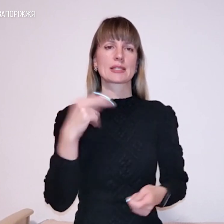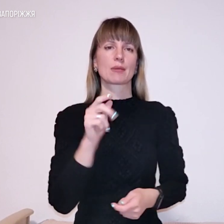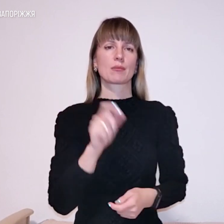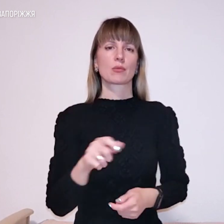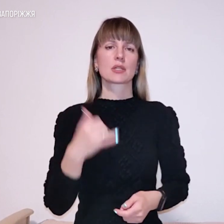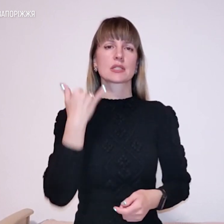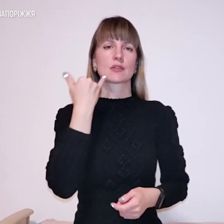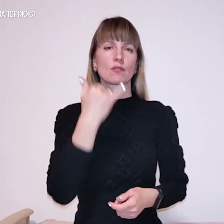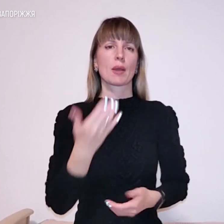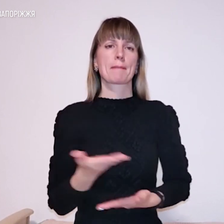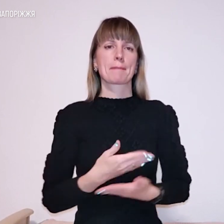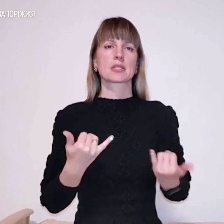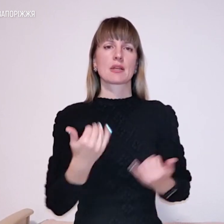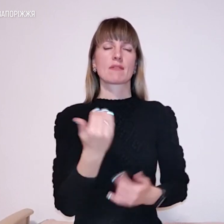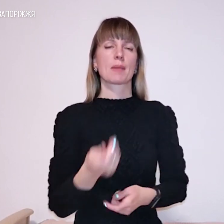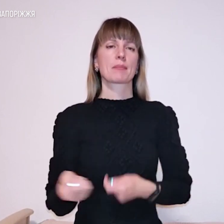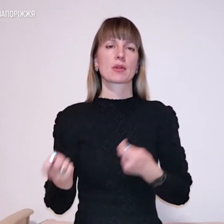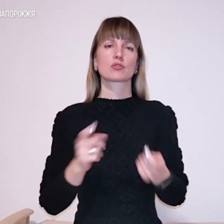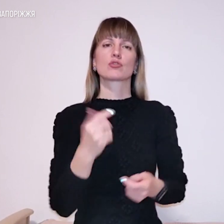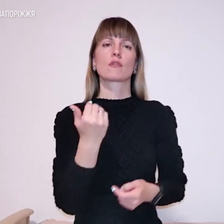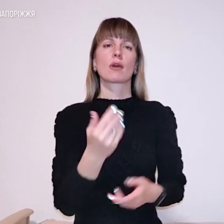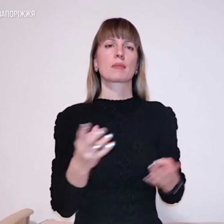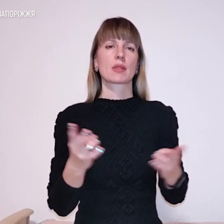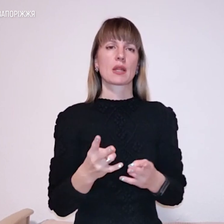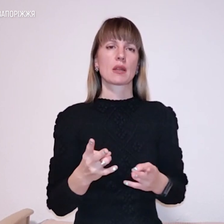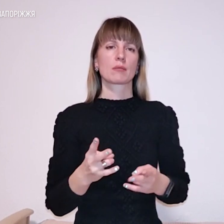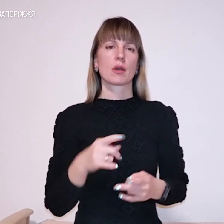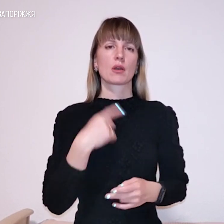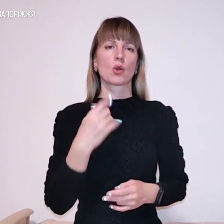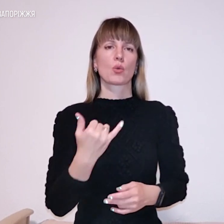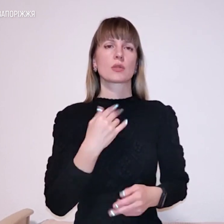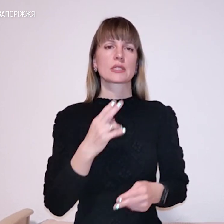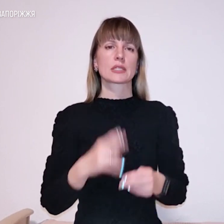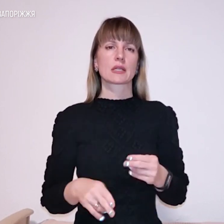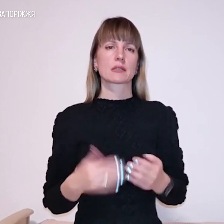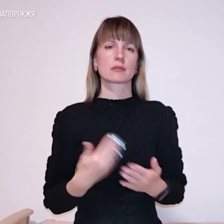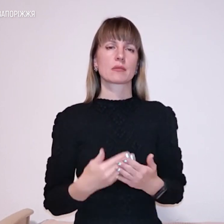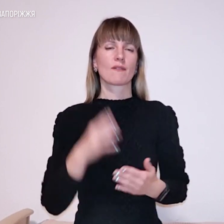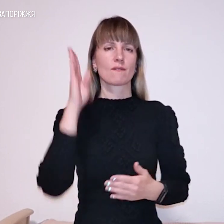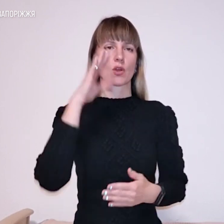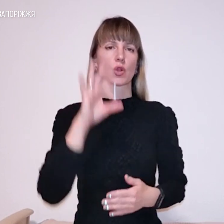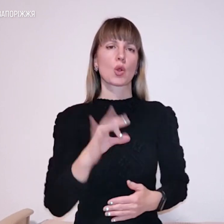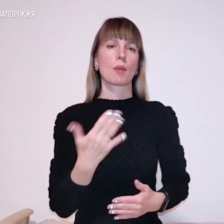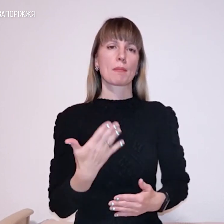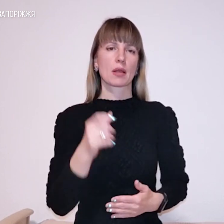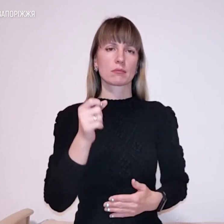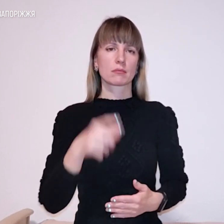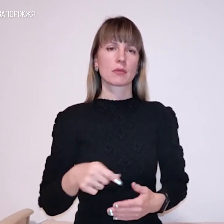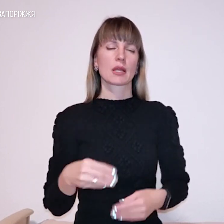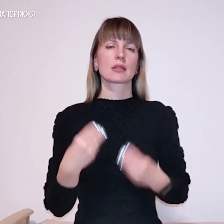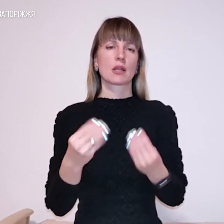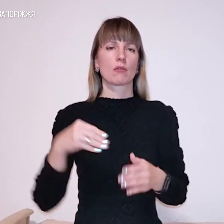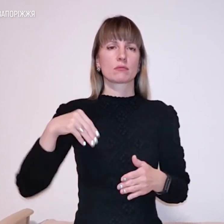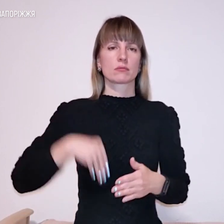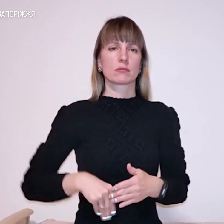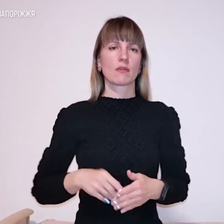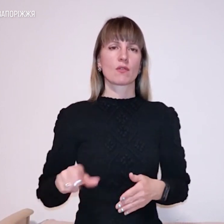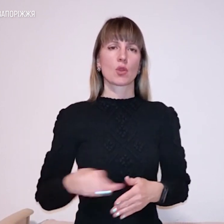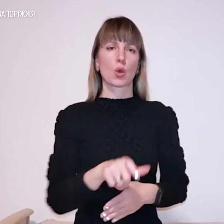Дзвонять просто, ми зараз вам привеземо, що вам треба. Там кажу, о, у нас закінчилася вода 0,5, яку ми людям даємо з собою в дорогу.